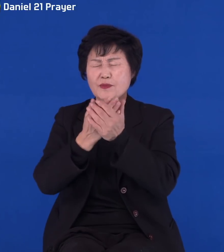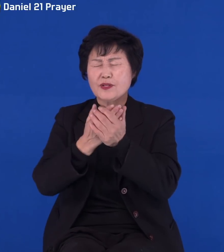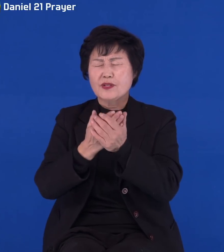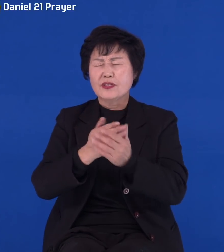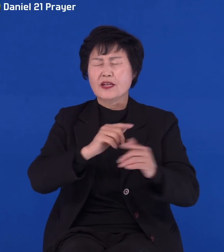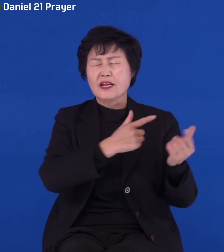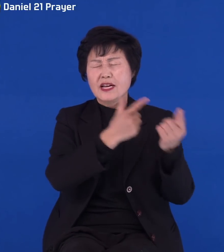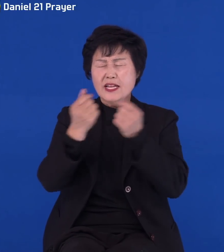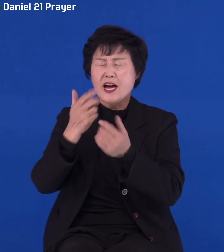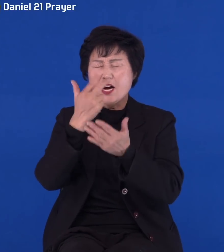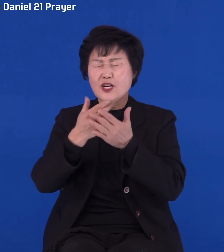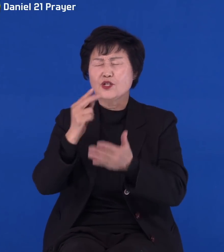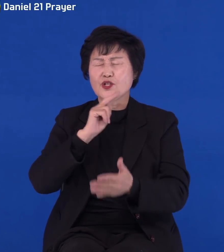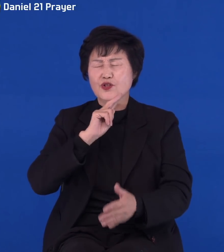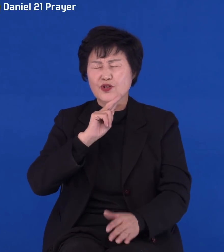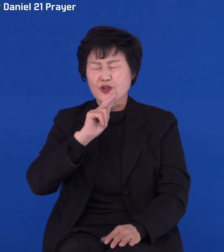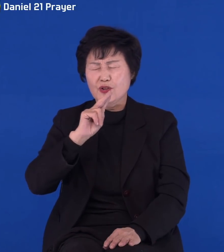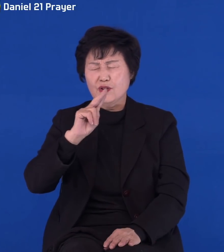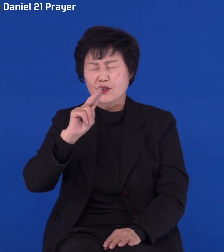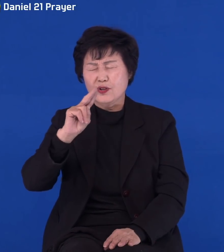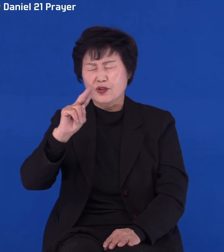외치고 기도합니다. 주여,